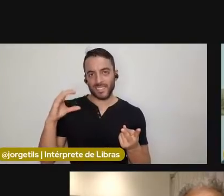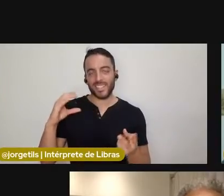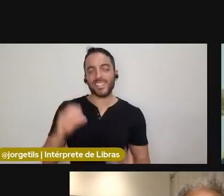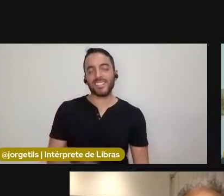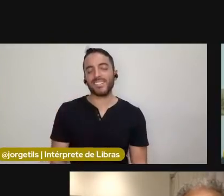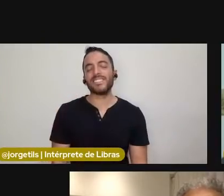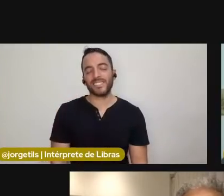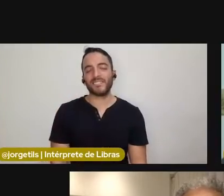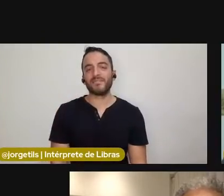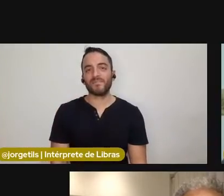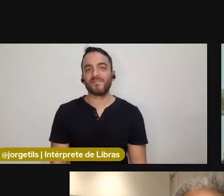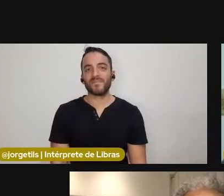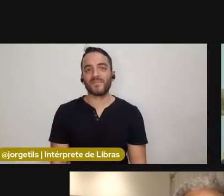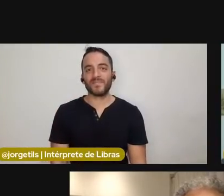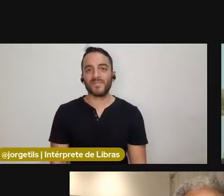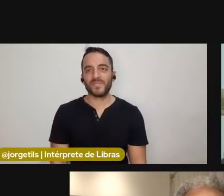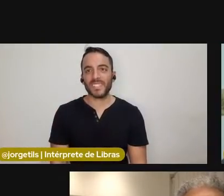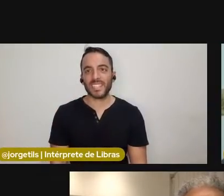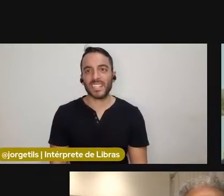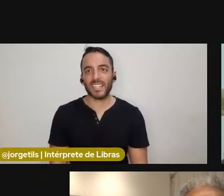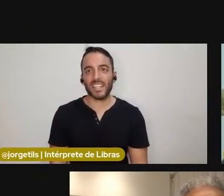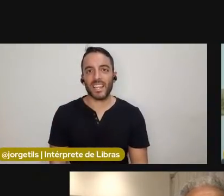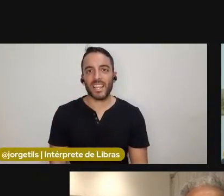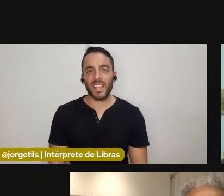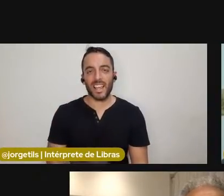que a Tânia